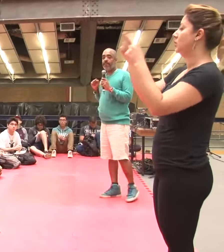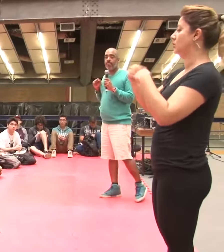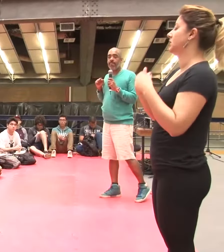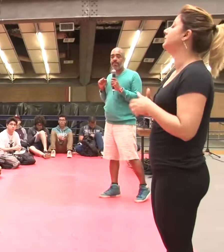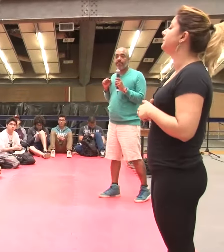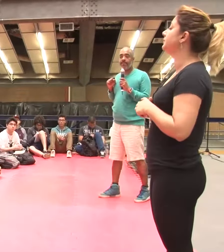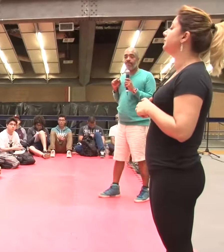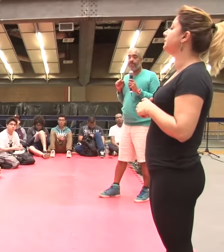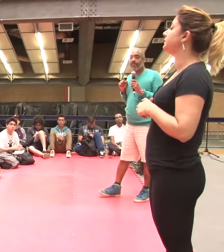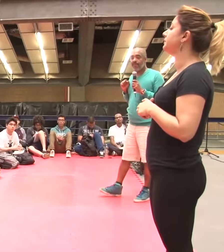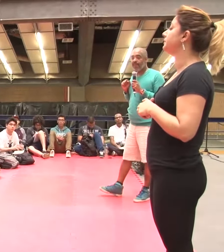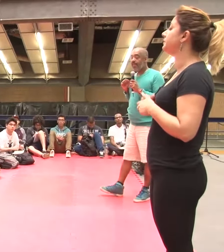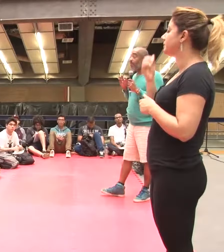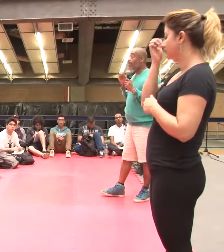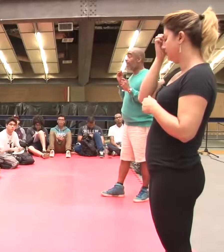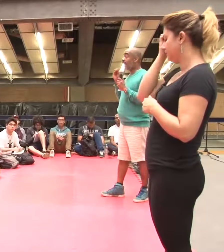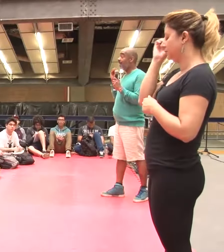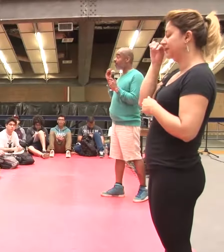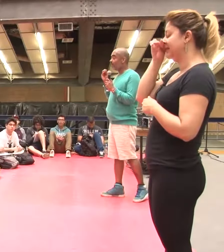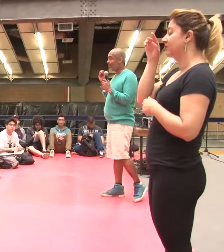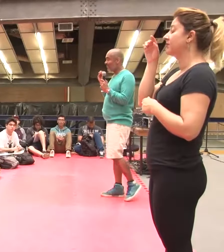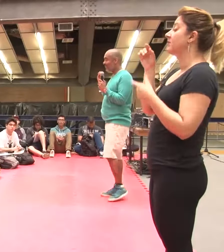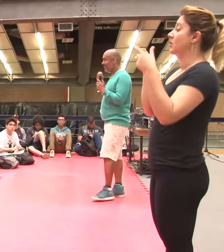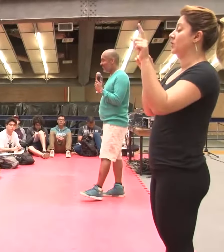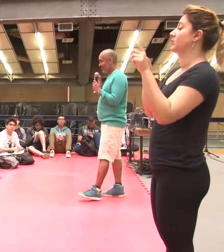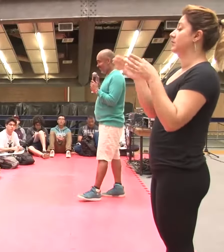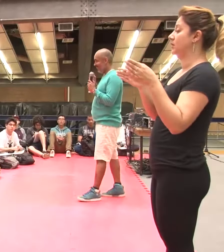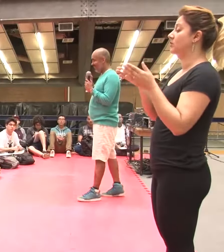depositar. E o que que o realismo